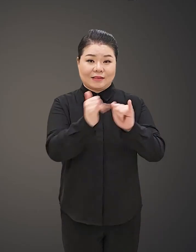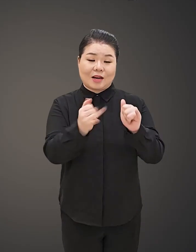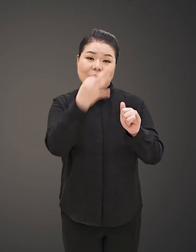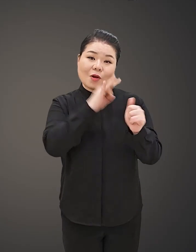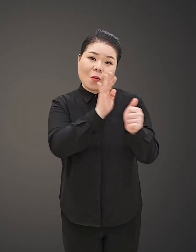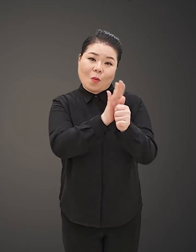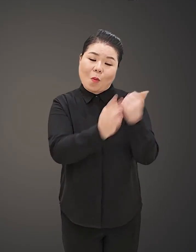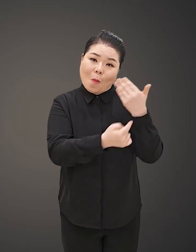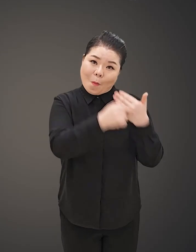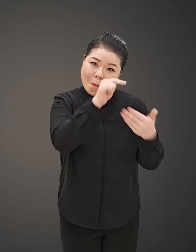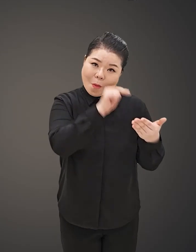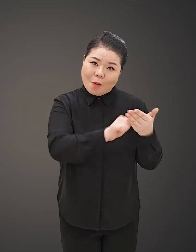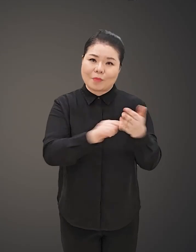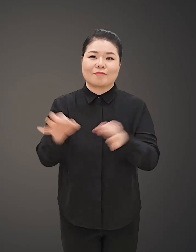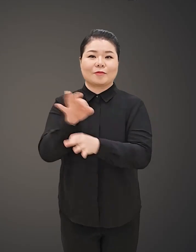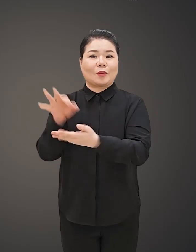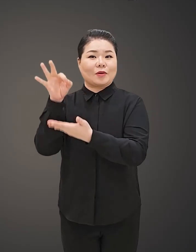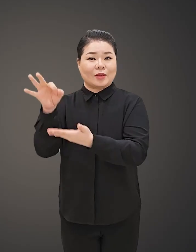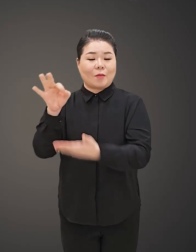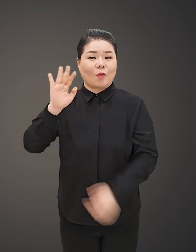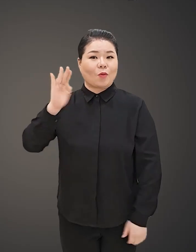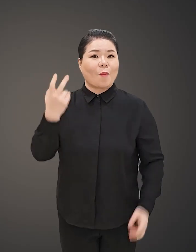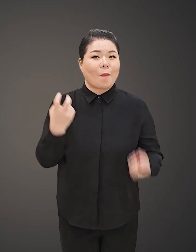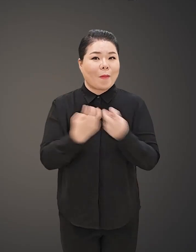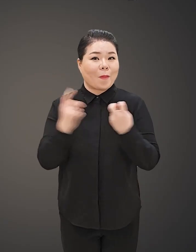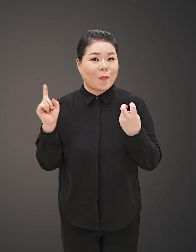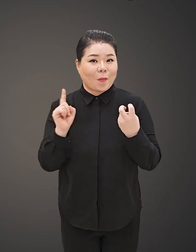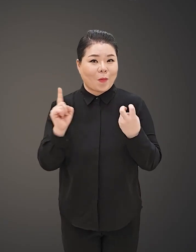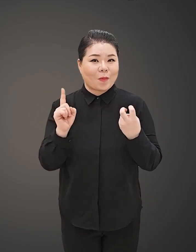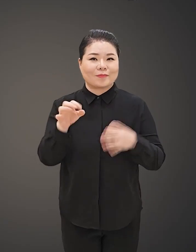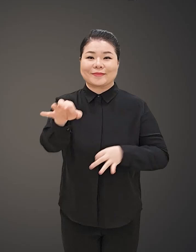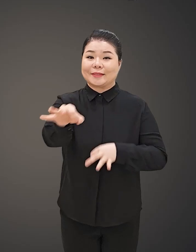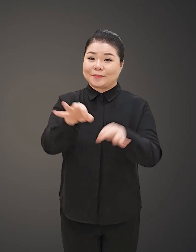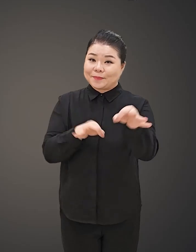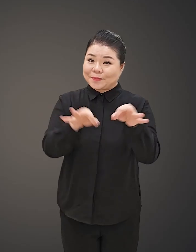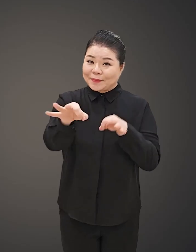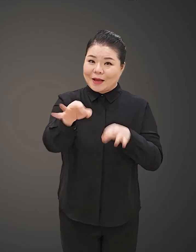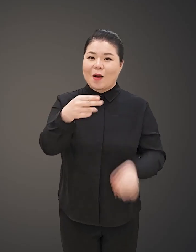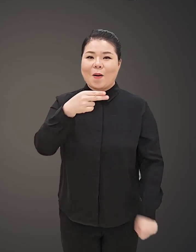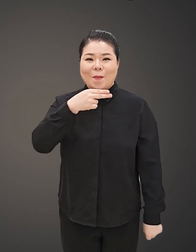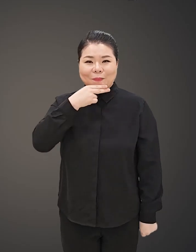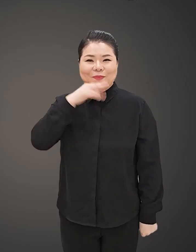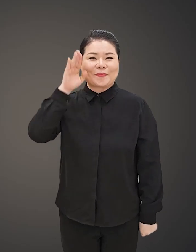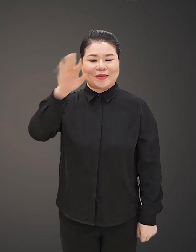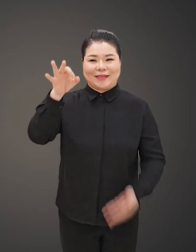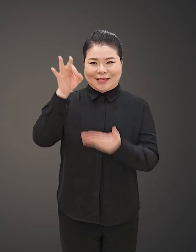이타심은 어떻게 경제적 자본이 되는가? 시장에서 거래되지 않는 미래 자본의 비밀.